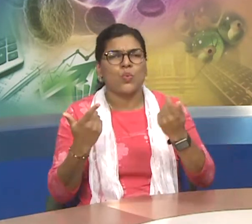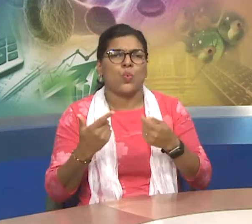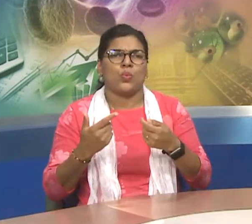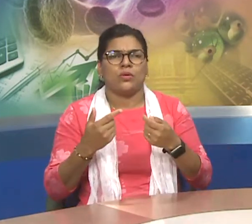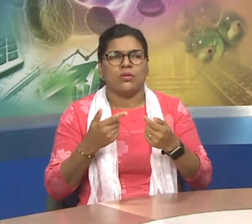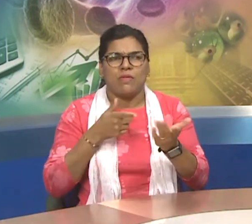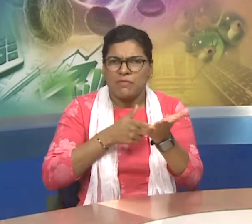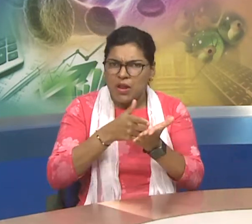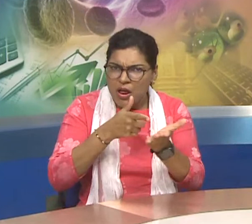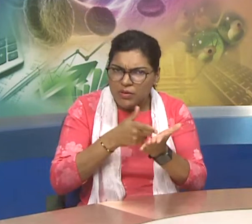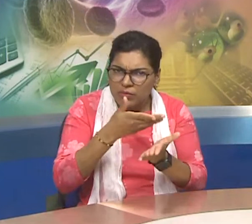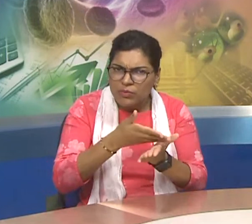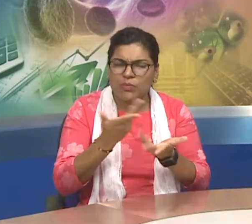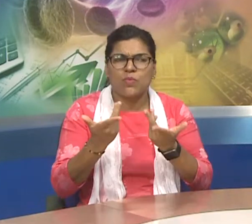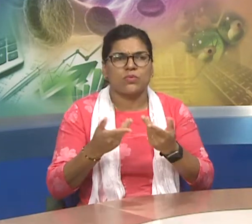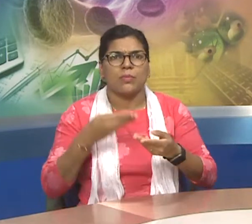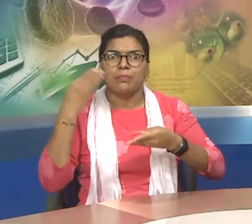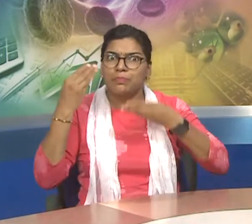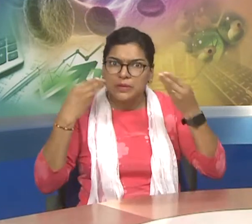and books.